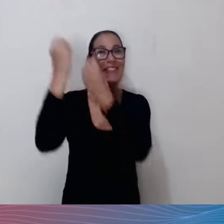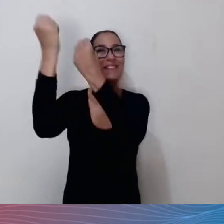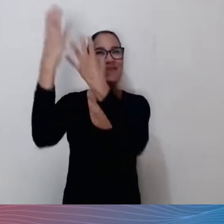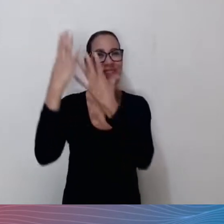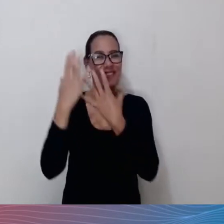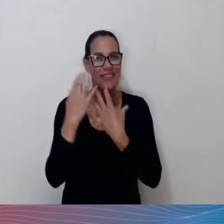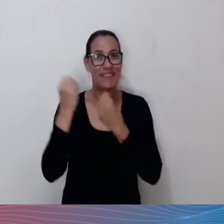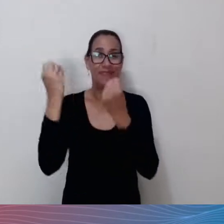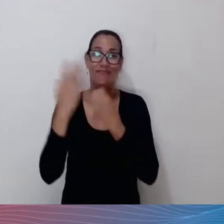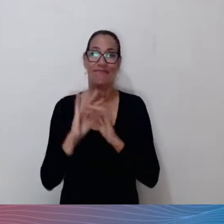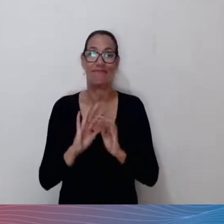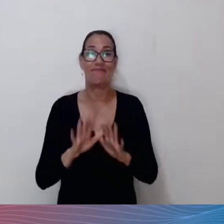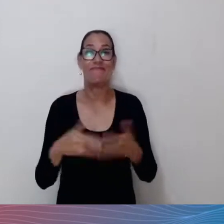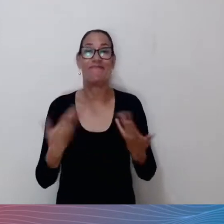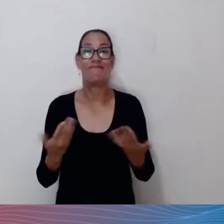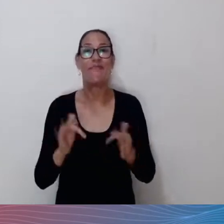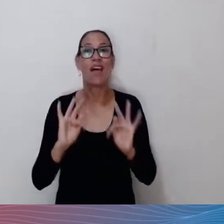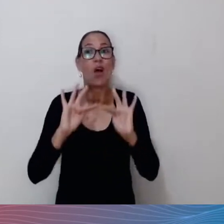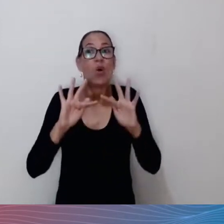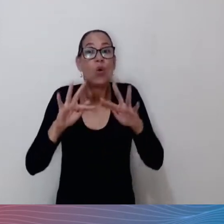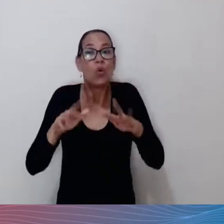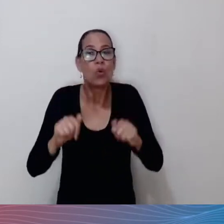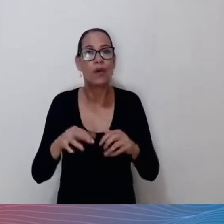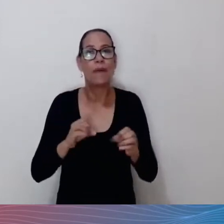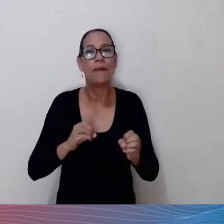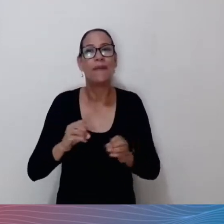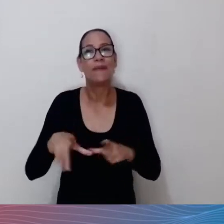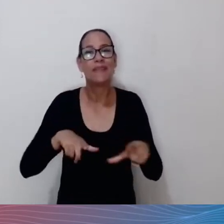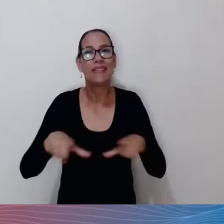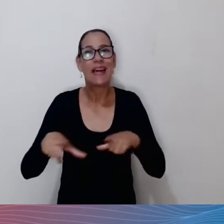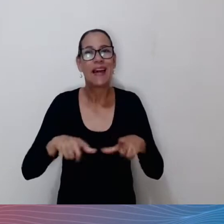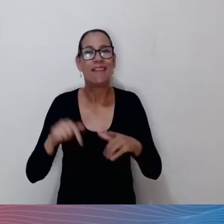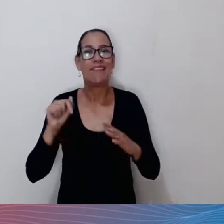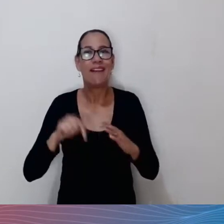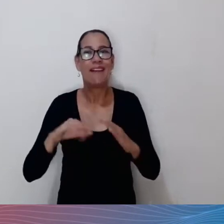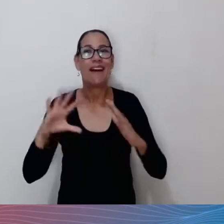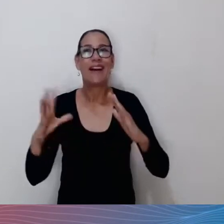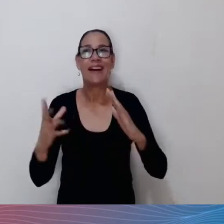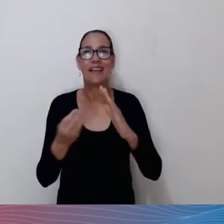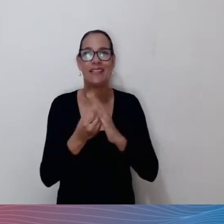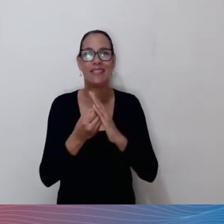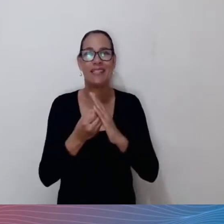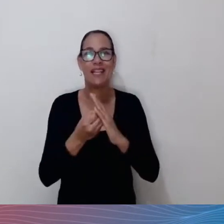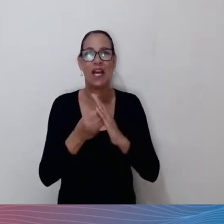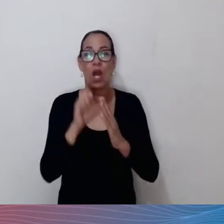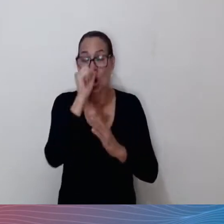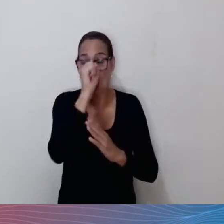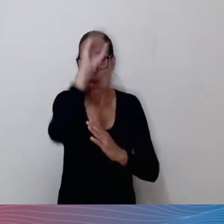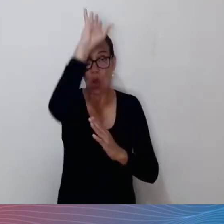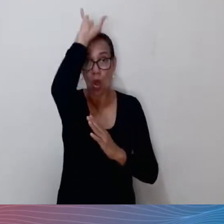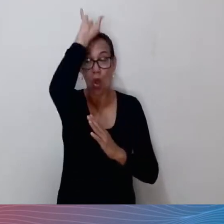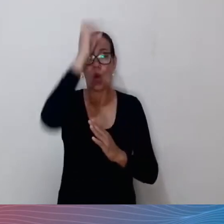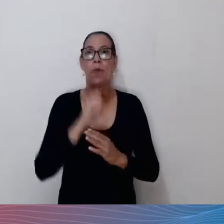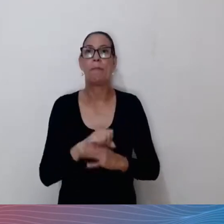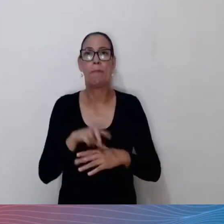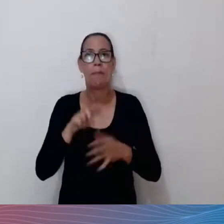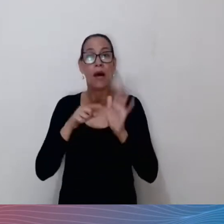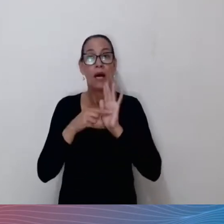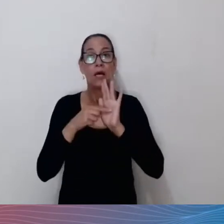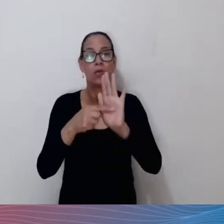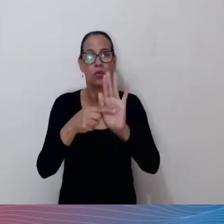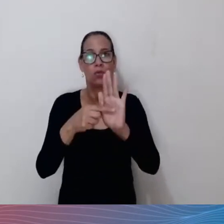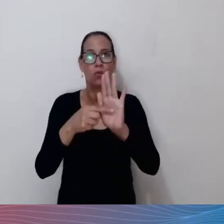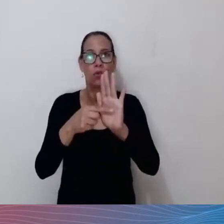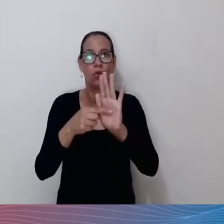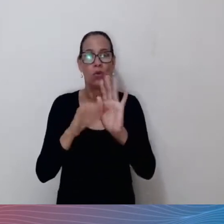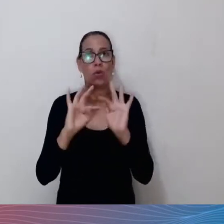igreja, Romanos 8 mostra que chegará o tempo da revelação da glória dos filhos de Deus.